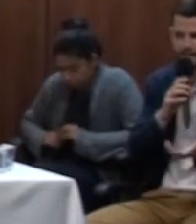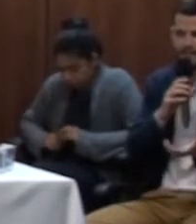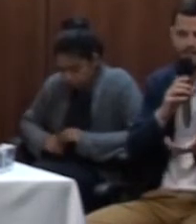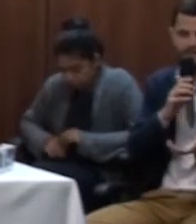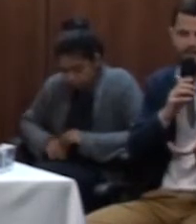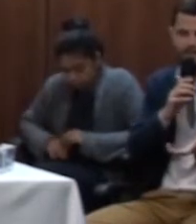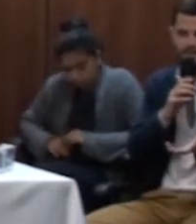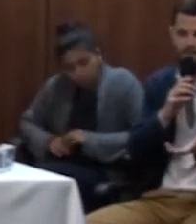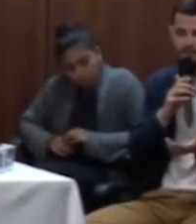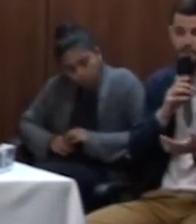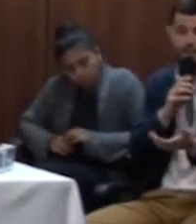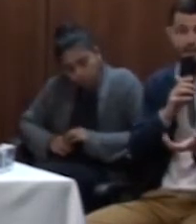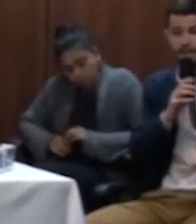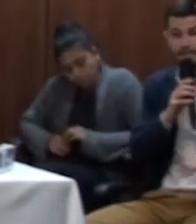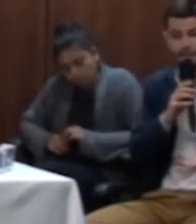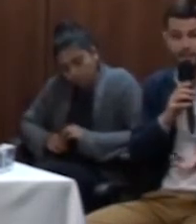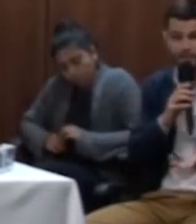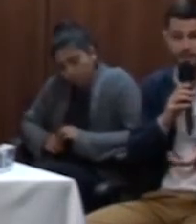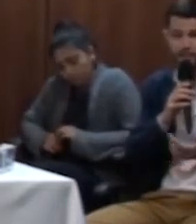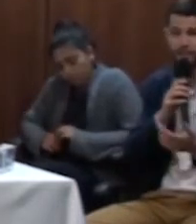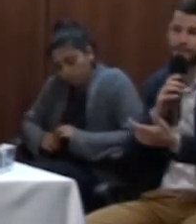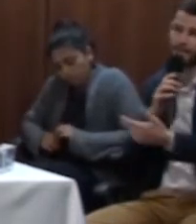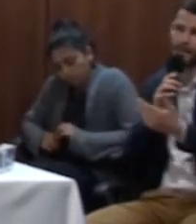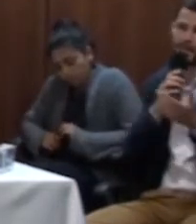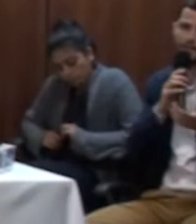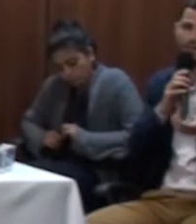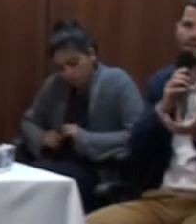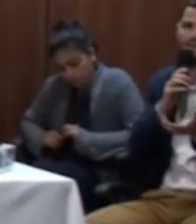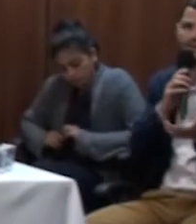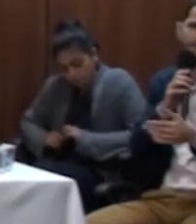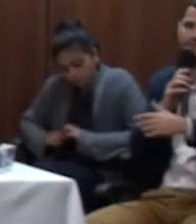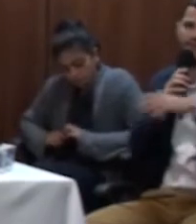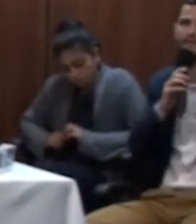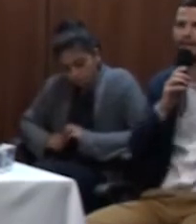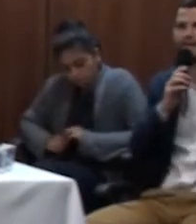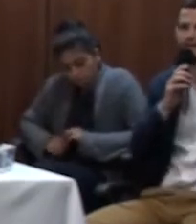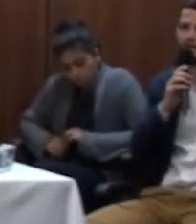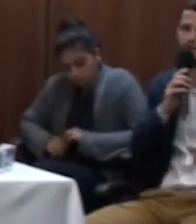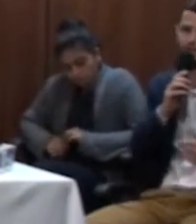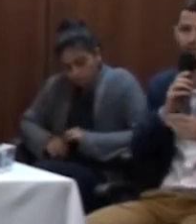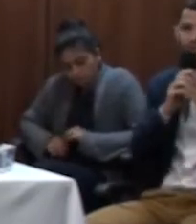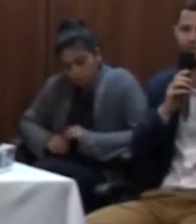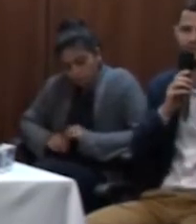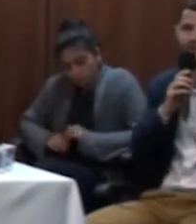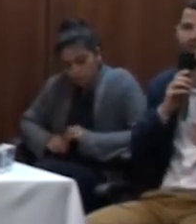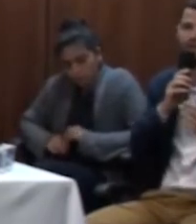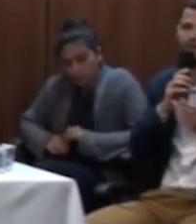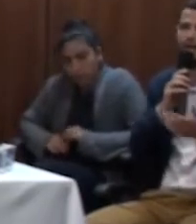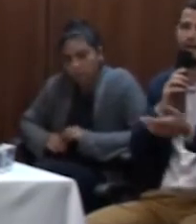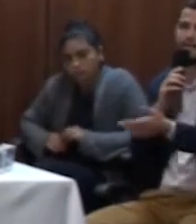da Secretaria de Saúde, de quem que era essa responsabilidade. Porque assim, a primeira resposta, lá atrás, sei lá, acho que